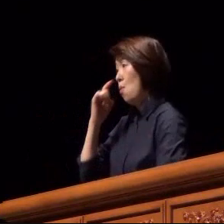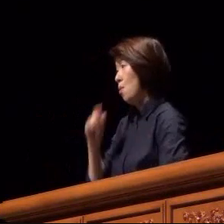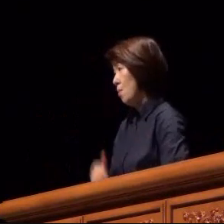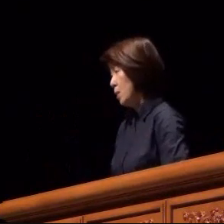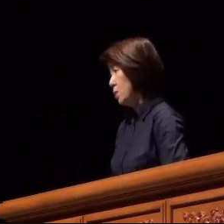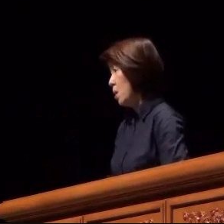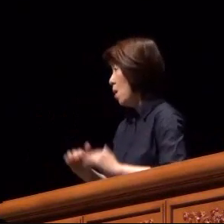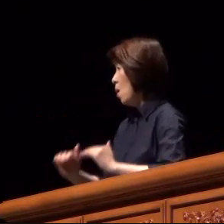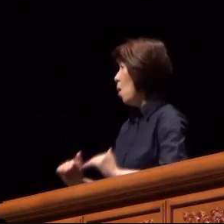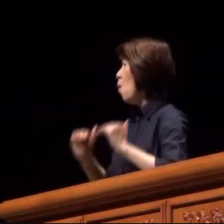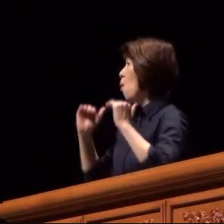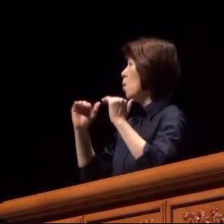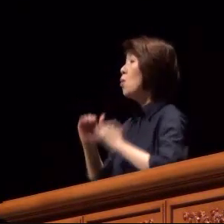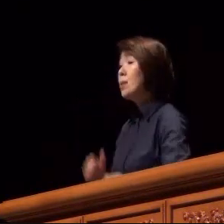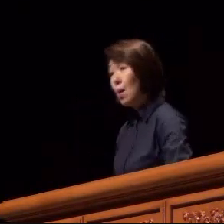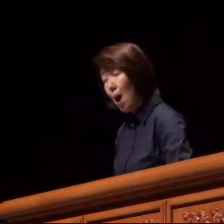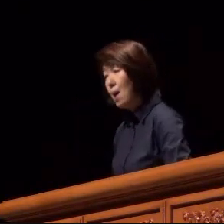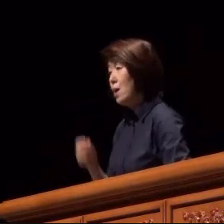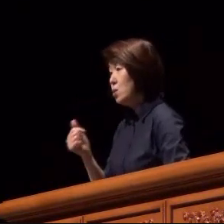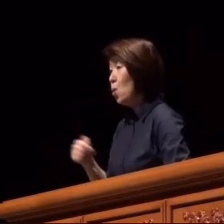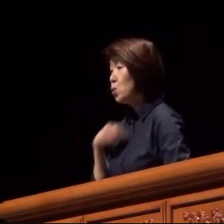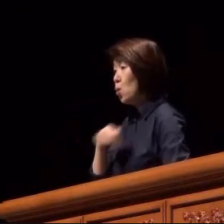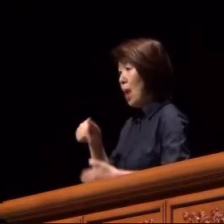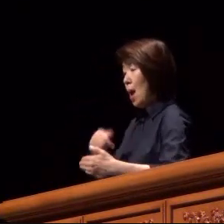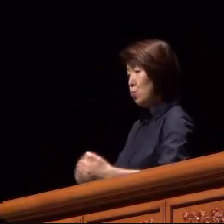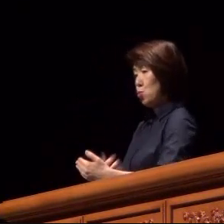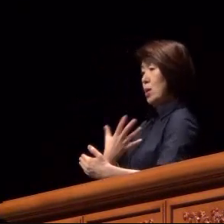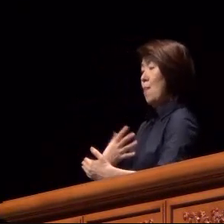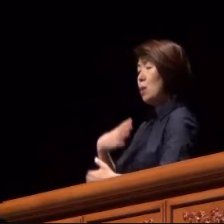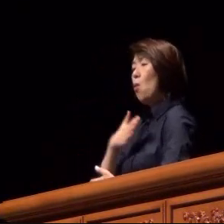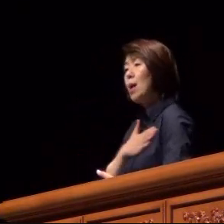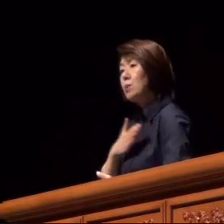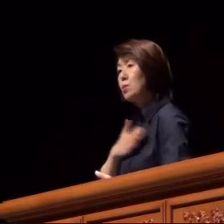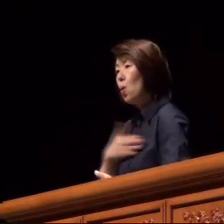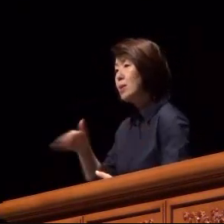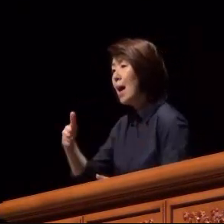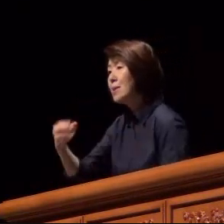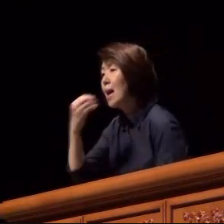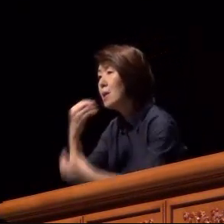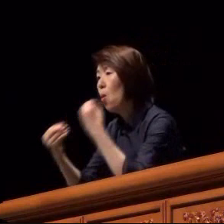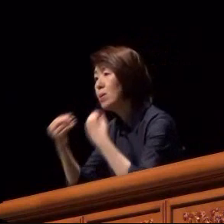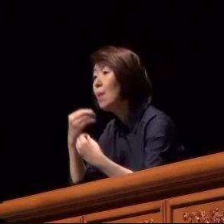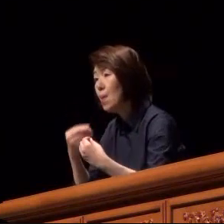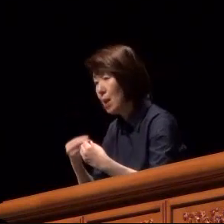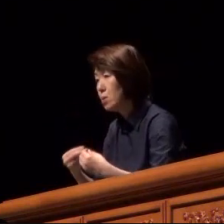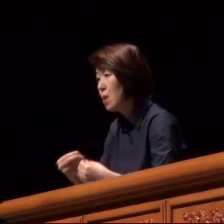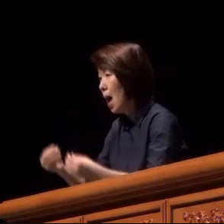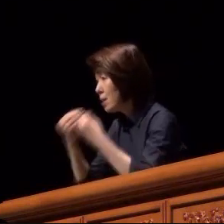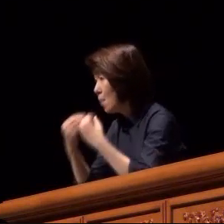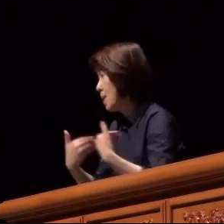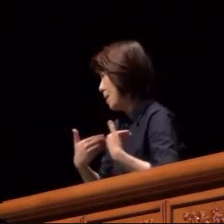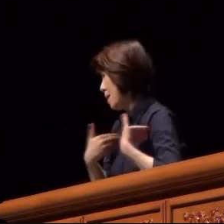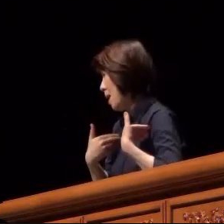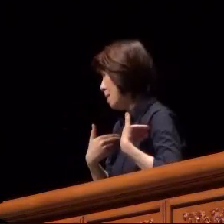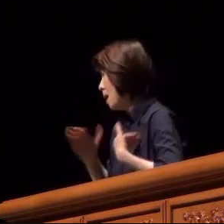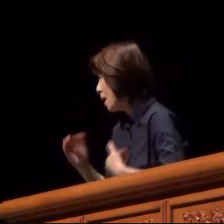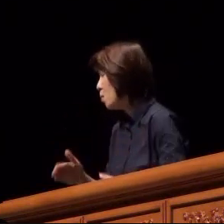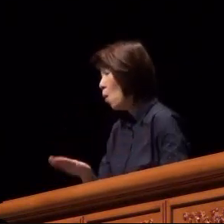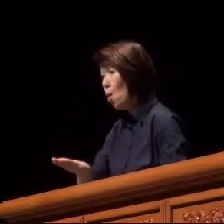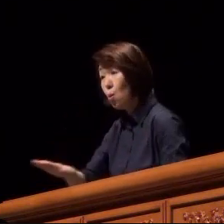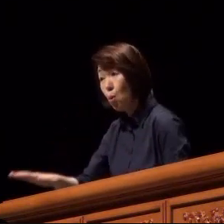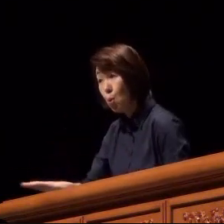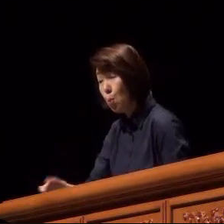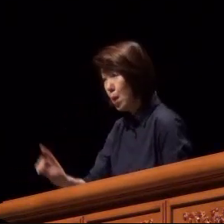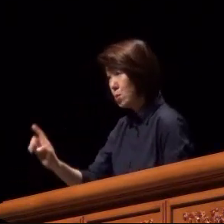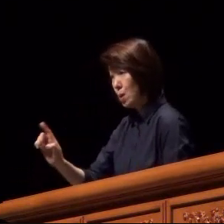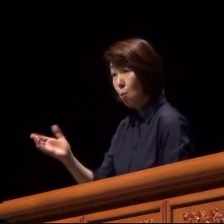大人はね、少々の内部被曝を覚悟して魚も食べますよ。食べなきゃなんないですね。だけど子どもたちに